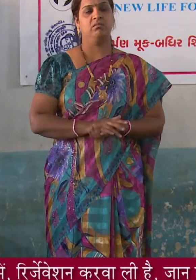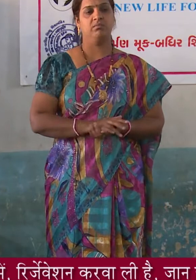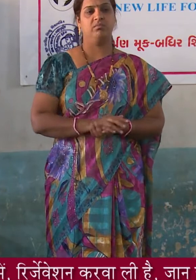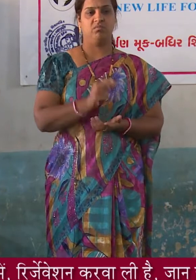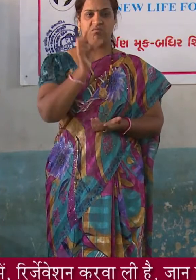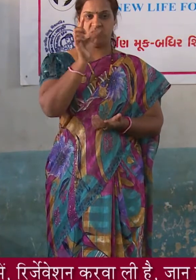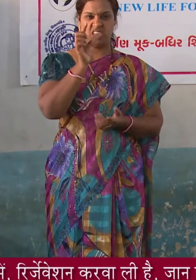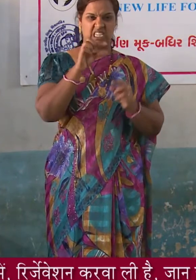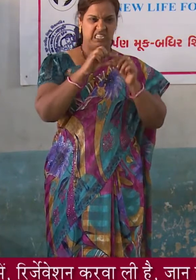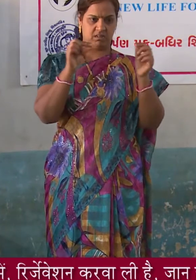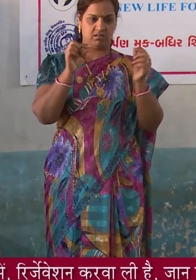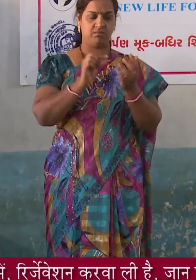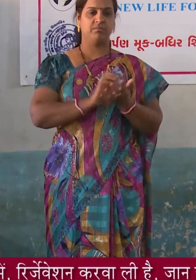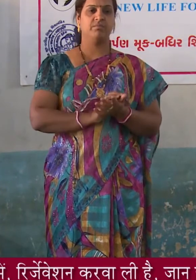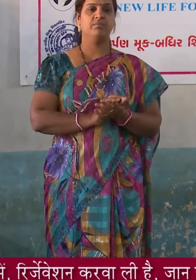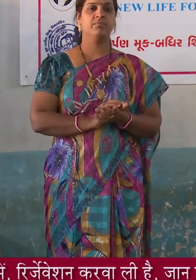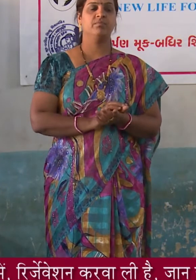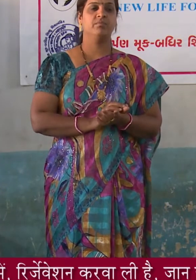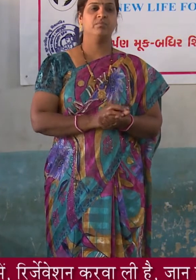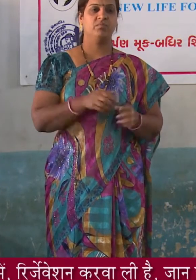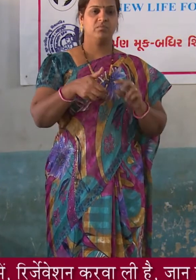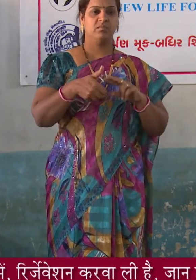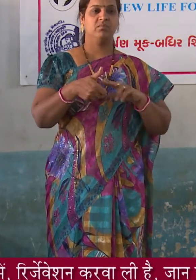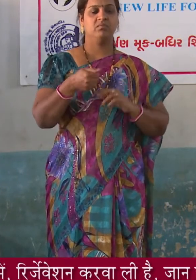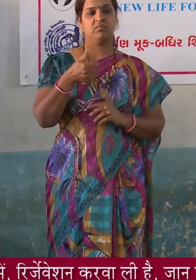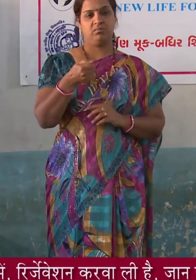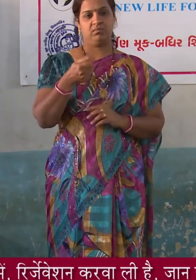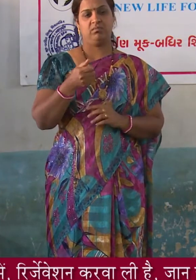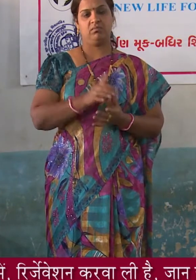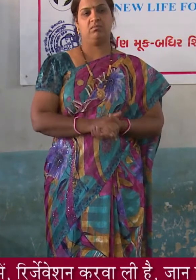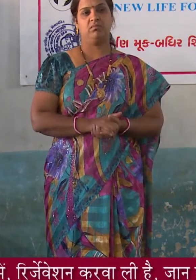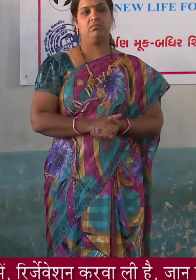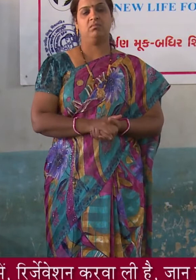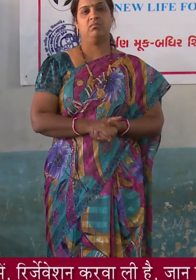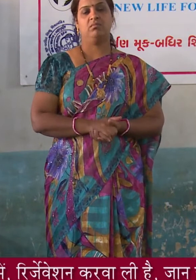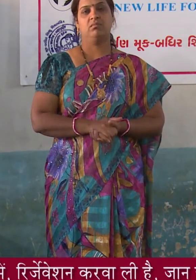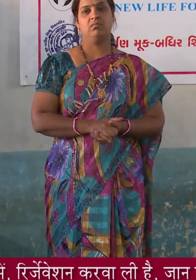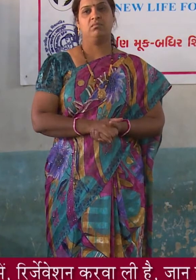ली हाथ में, रिजर्वेशन करवा ली है, जाना है कहीं,